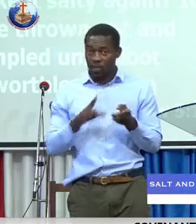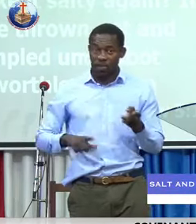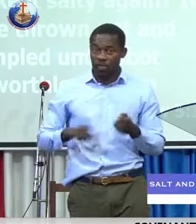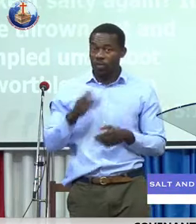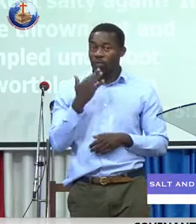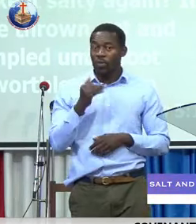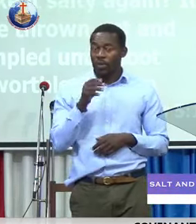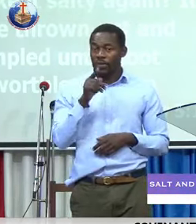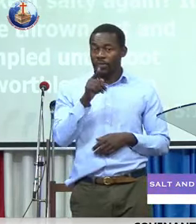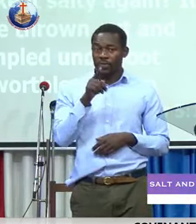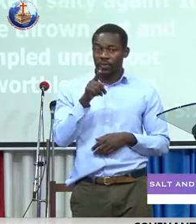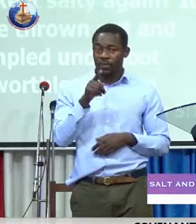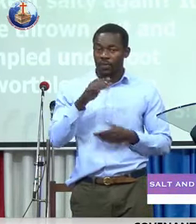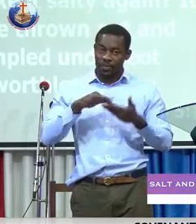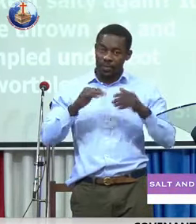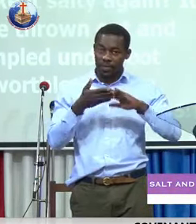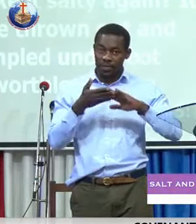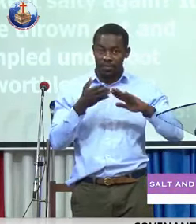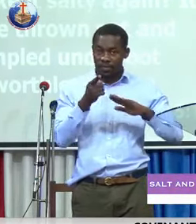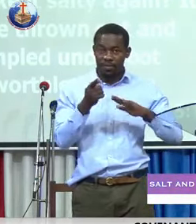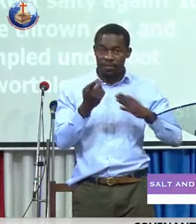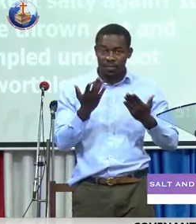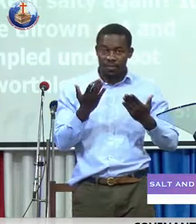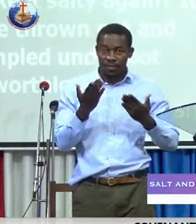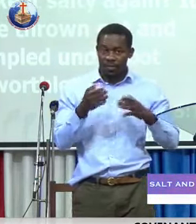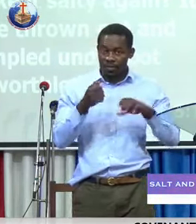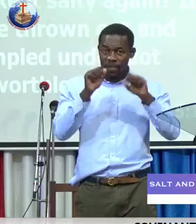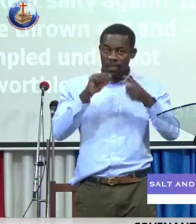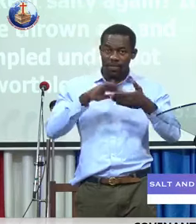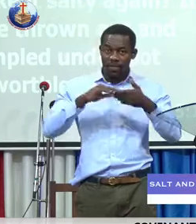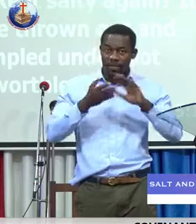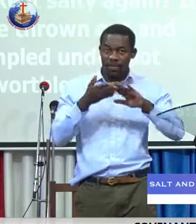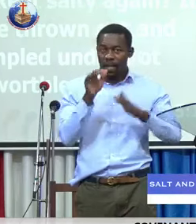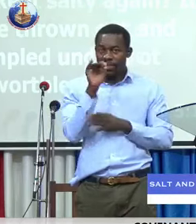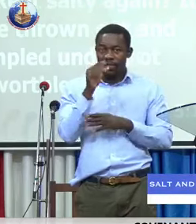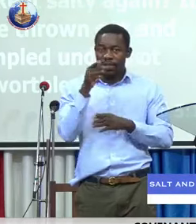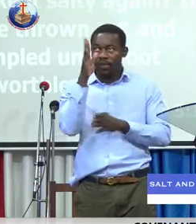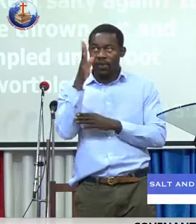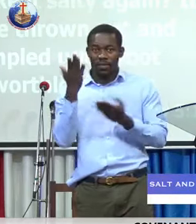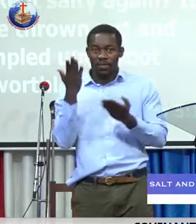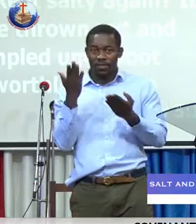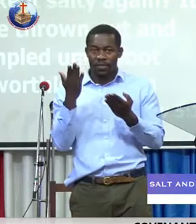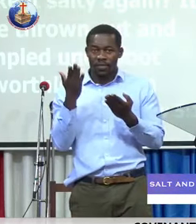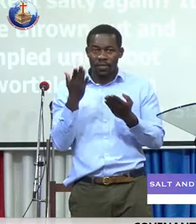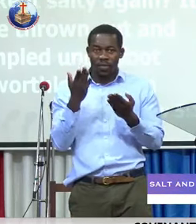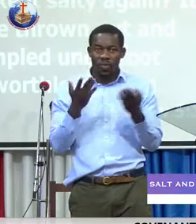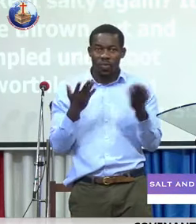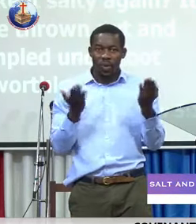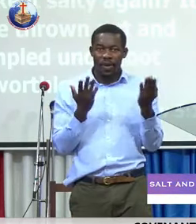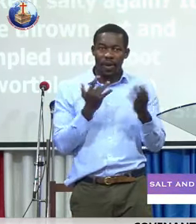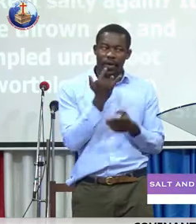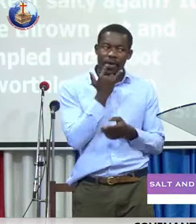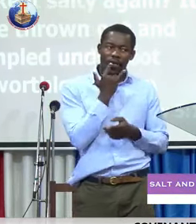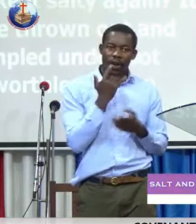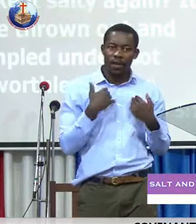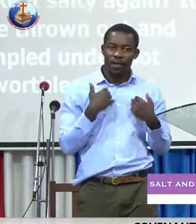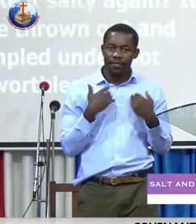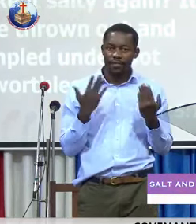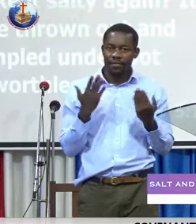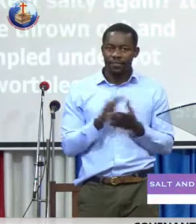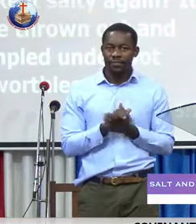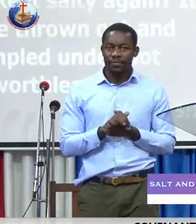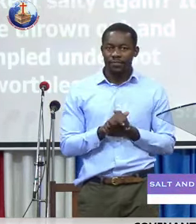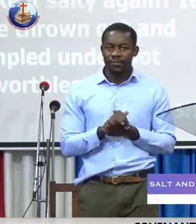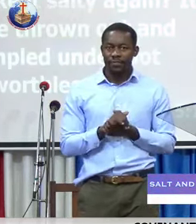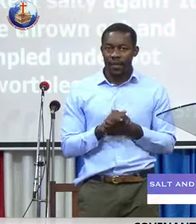us to himself for not being salt? Je, kuna maeneo ambapo Bwana anahitaji kutupatanisha na yeye mwenyewe kwa sababu hatujakuwa chumvi pasavyo?